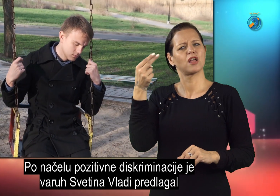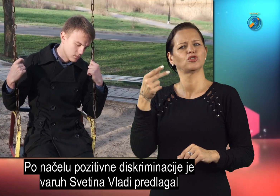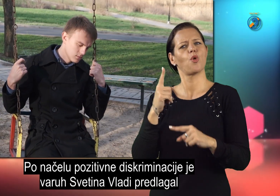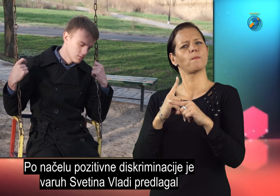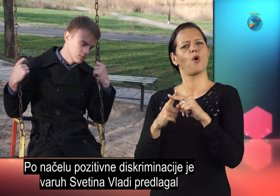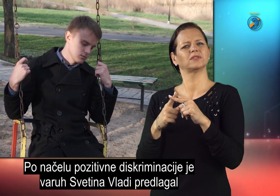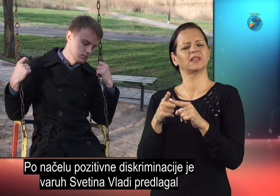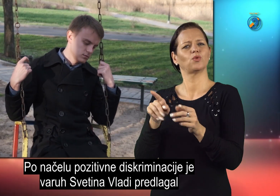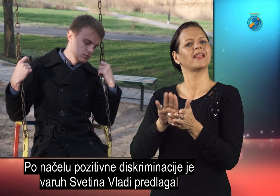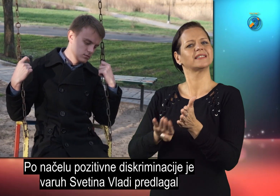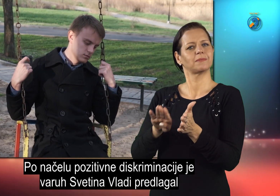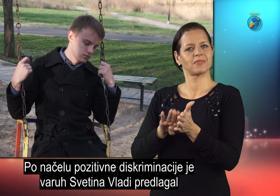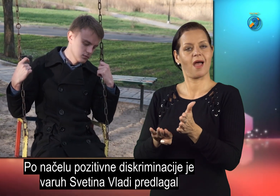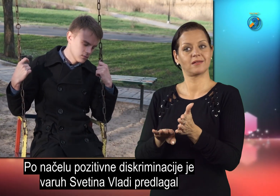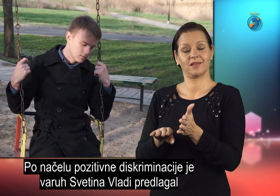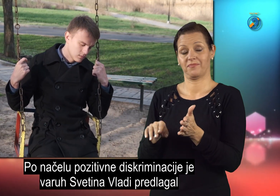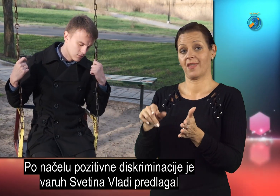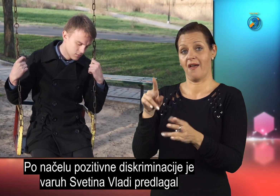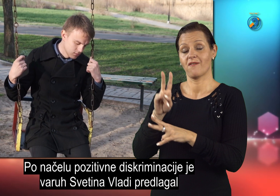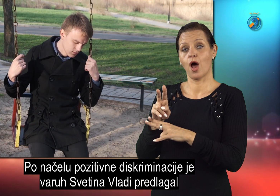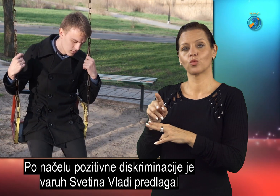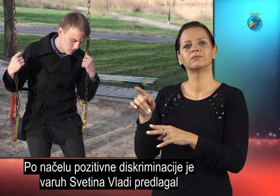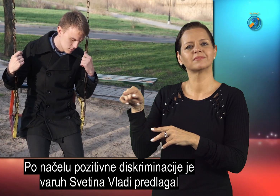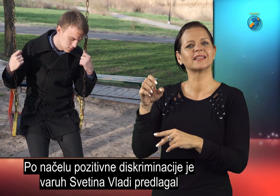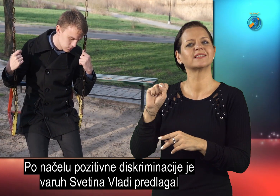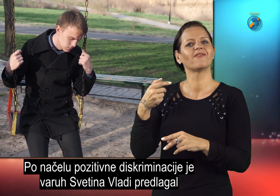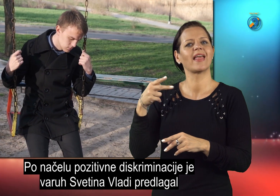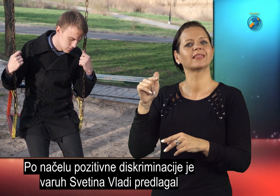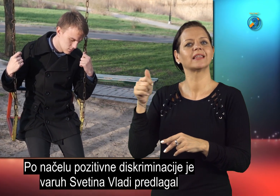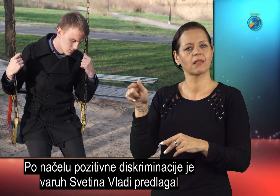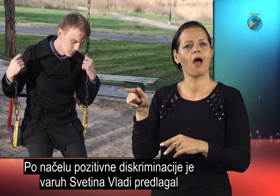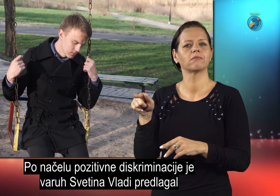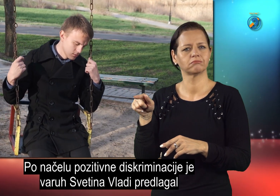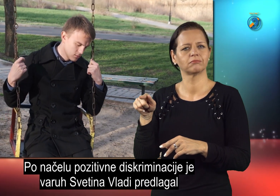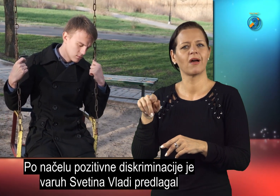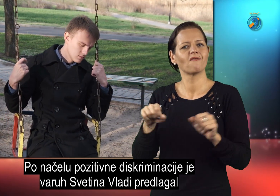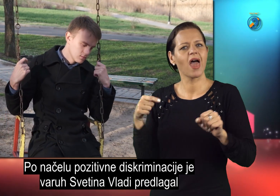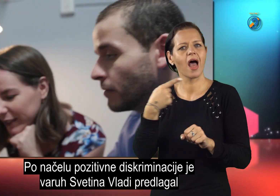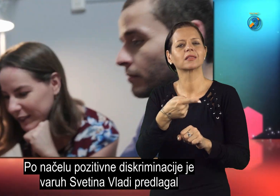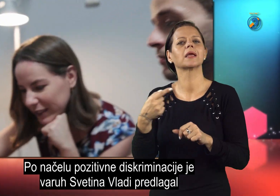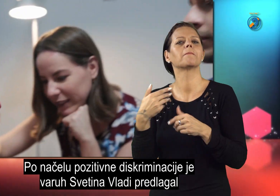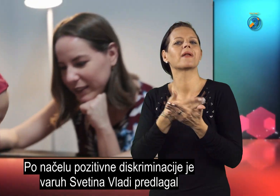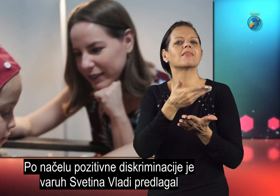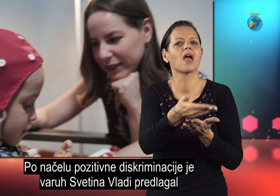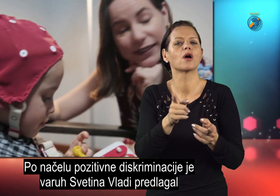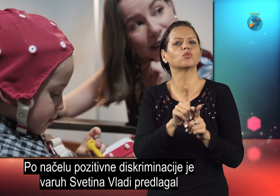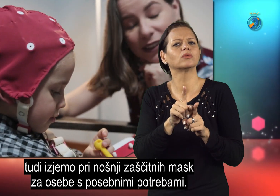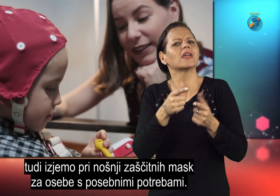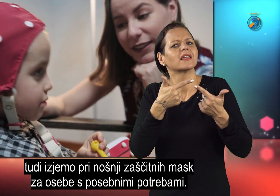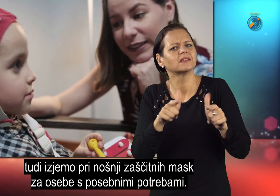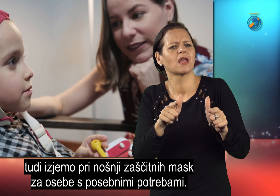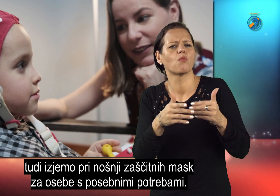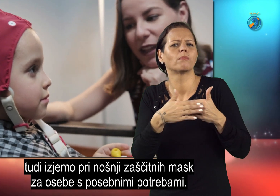Po načelu pozitivne diskriminacije je varuh Svetina vladi predlagal tudi izjemo pri nošnji zaščitnih mask za osebe s